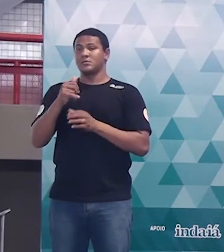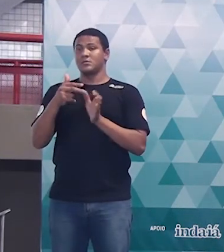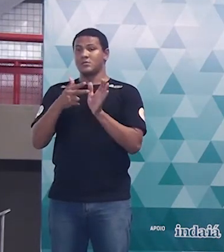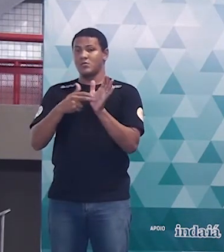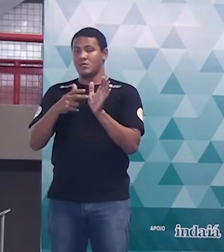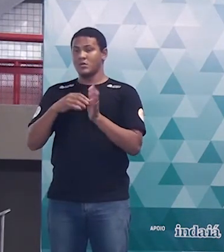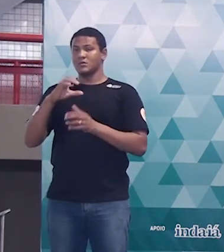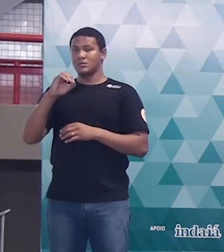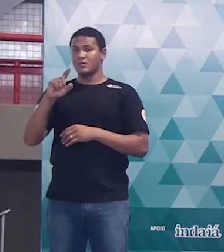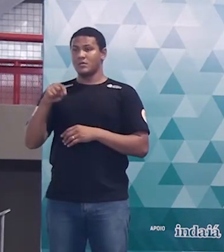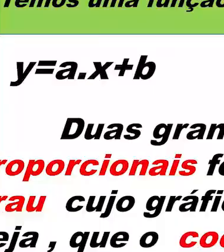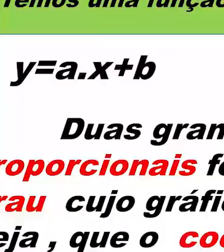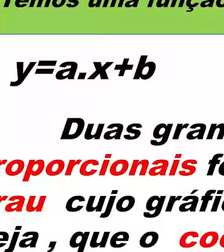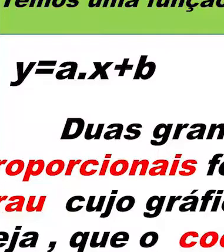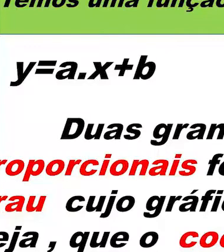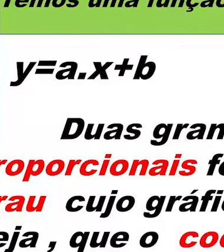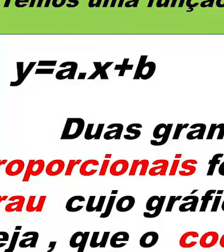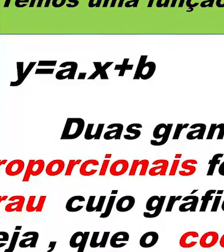0,35x.